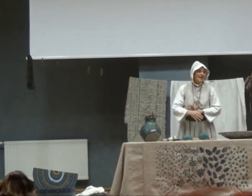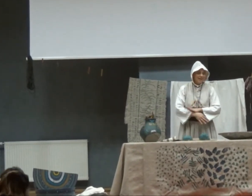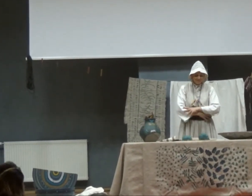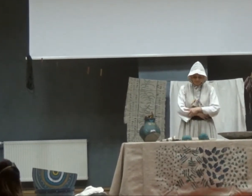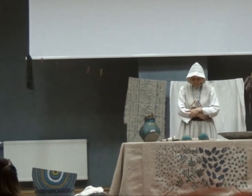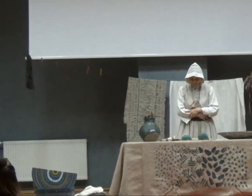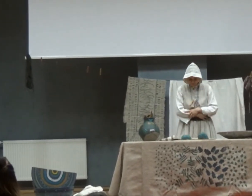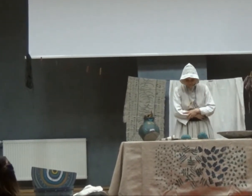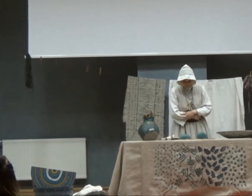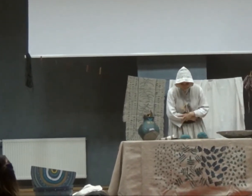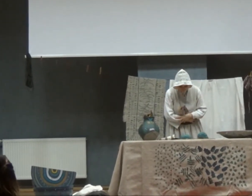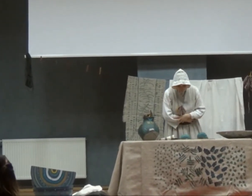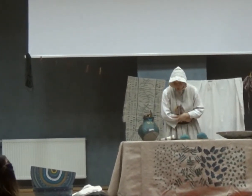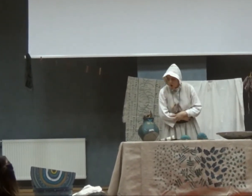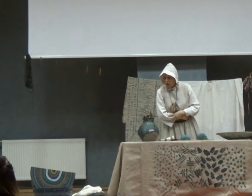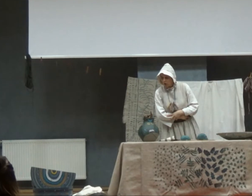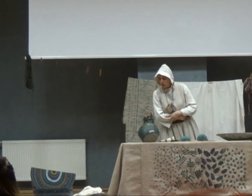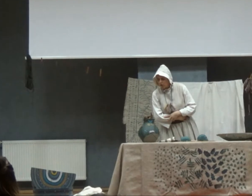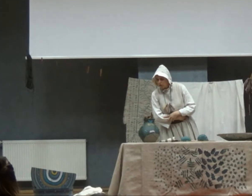senelė.